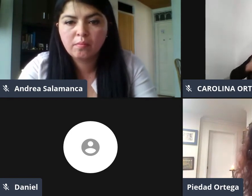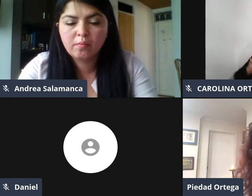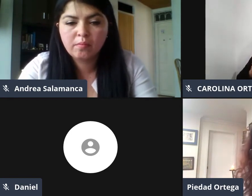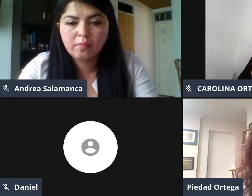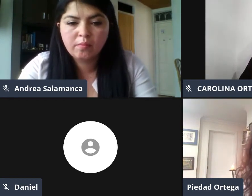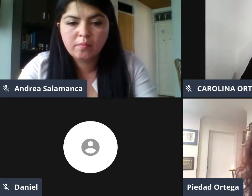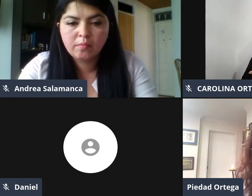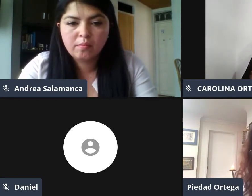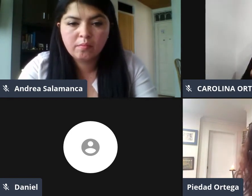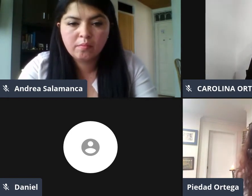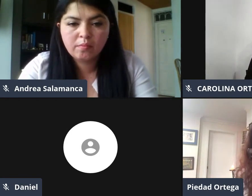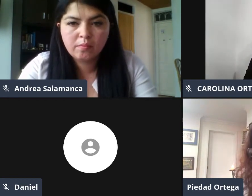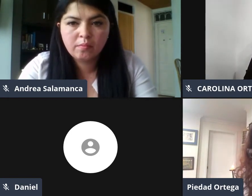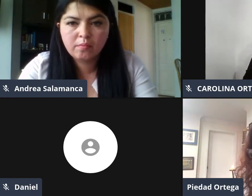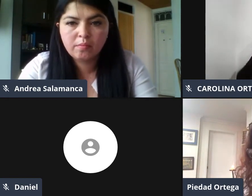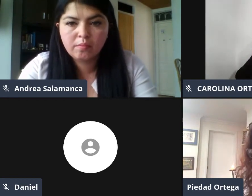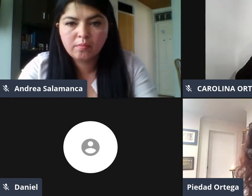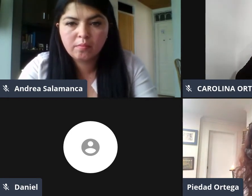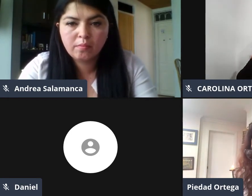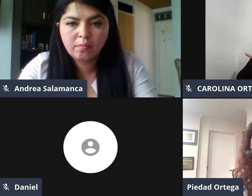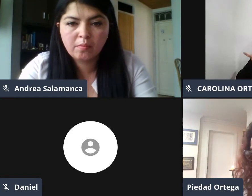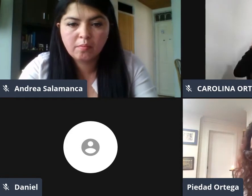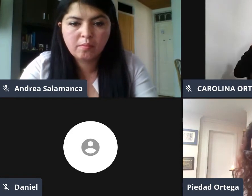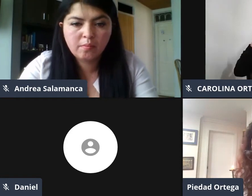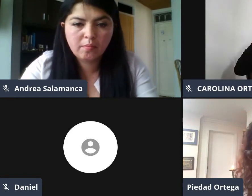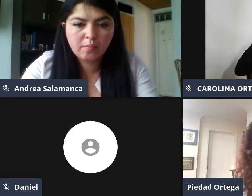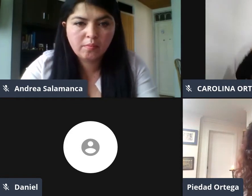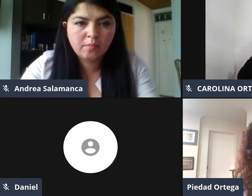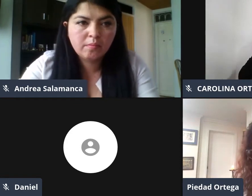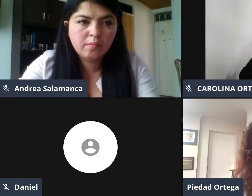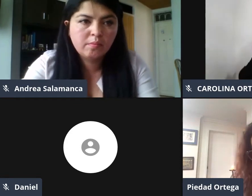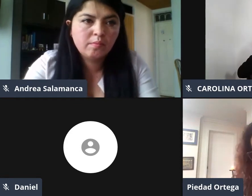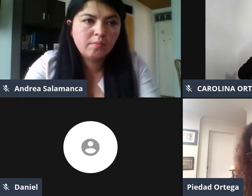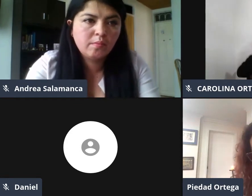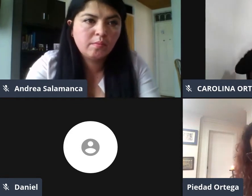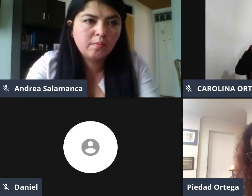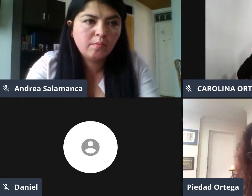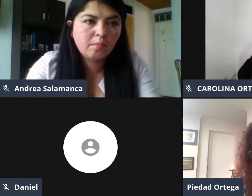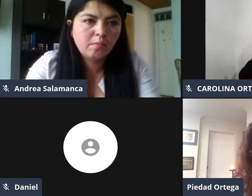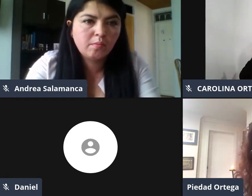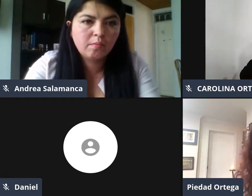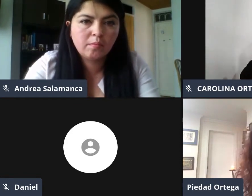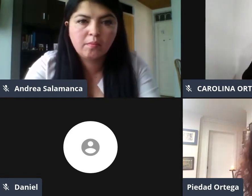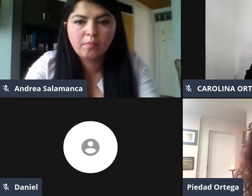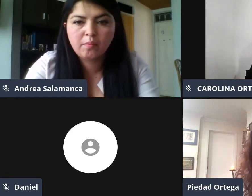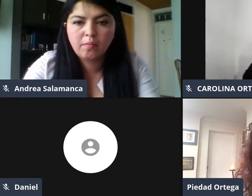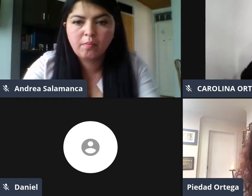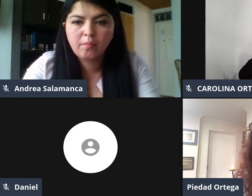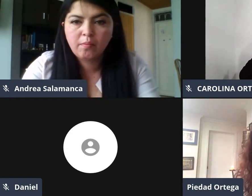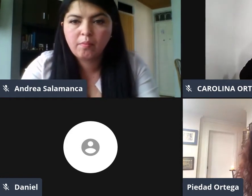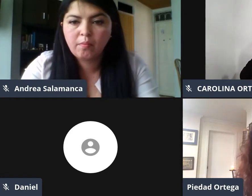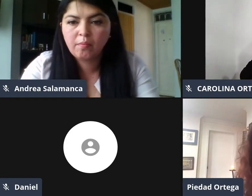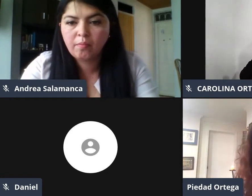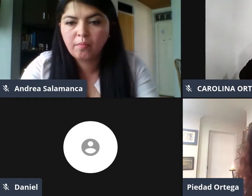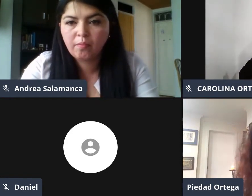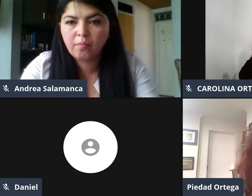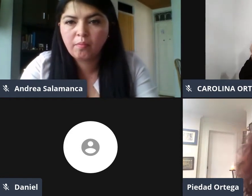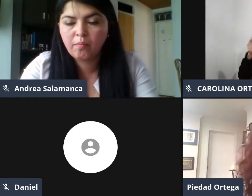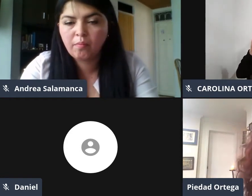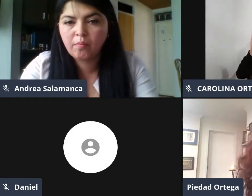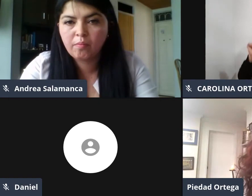Gobierno, Andrés Idarraga, director de Derechos Humanos, a